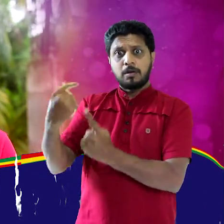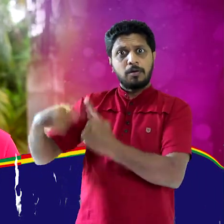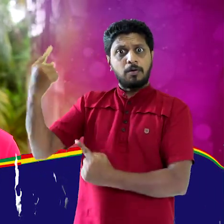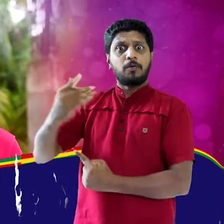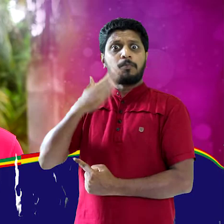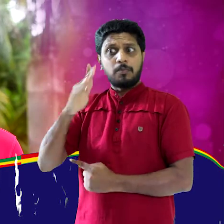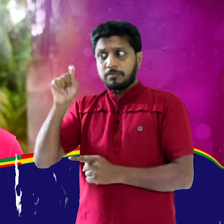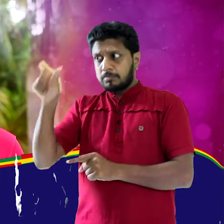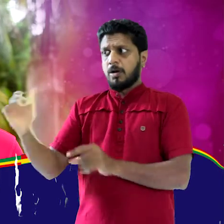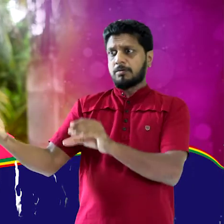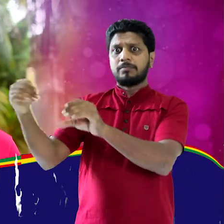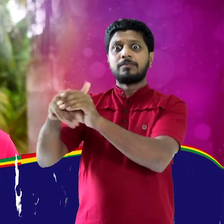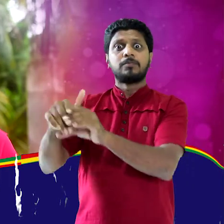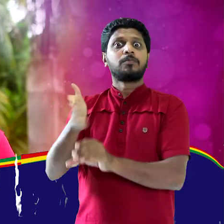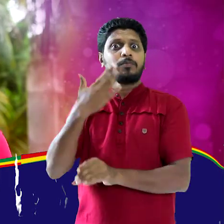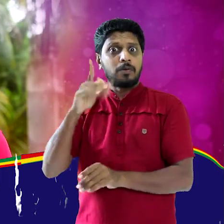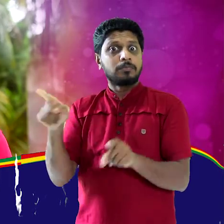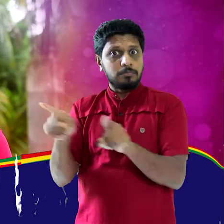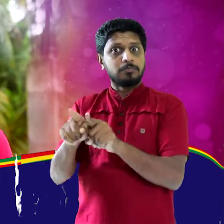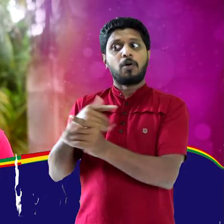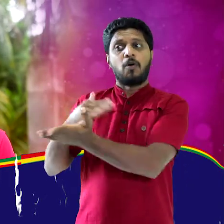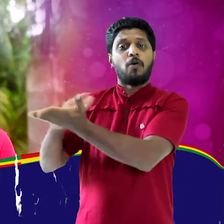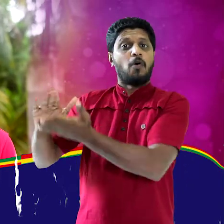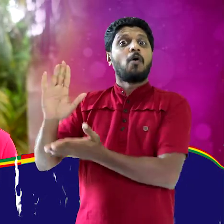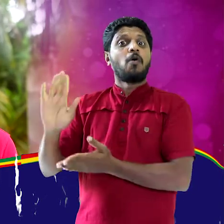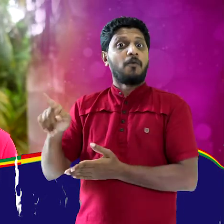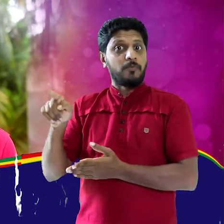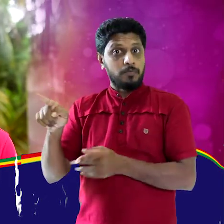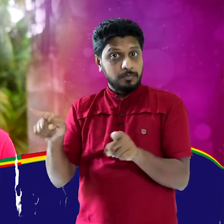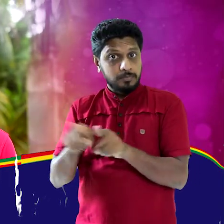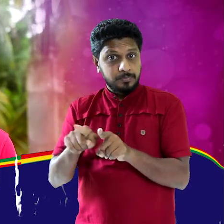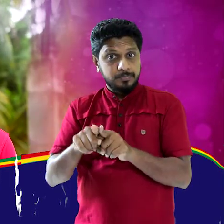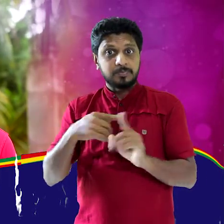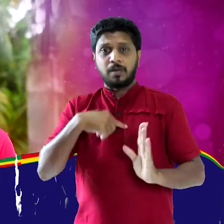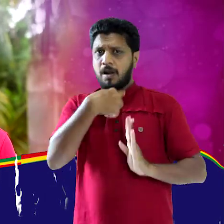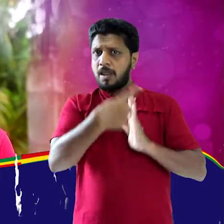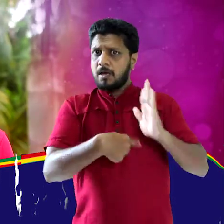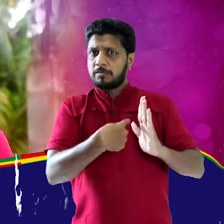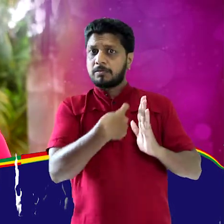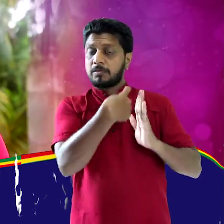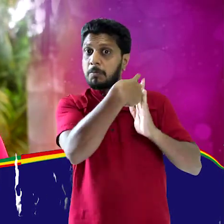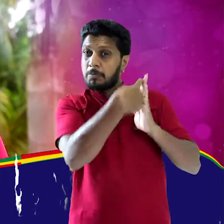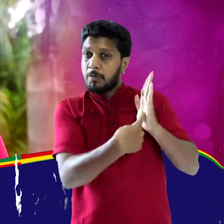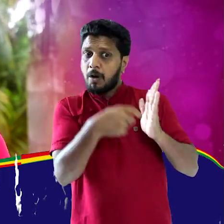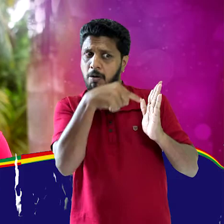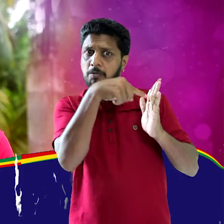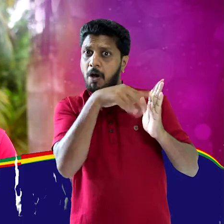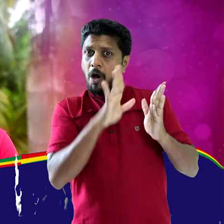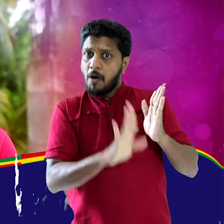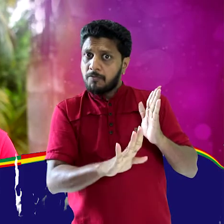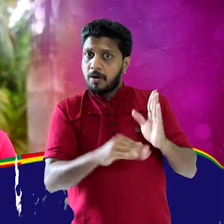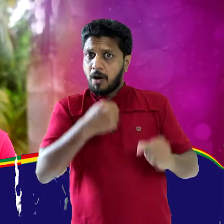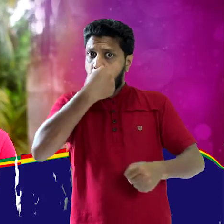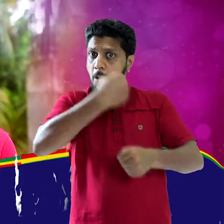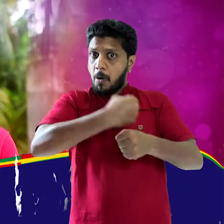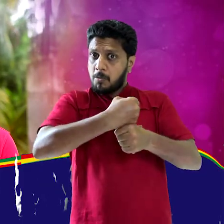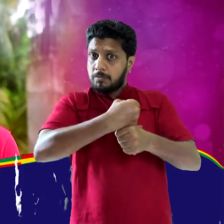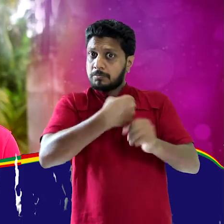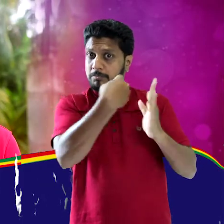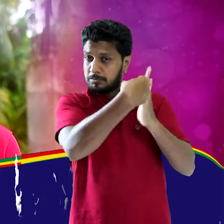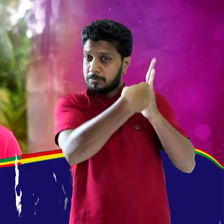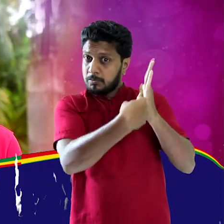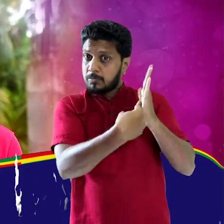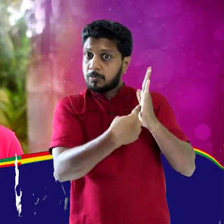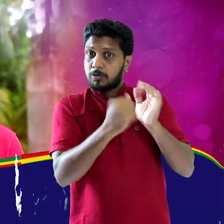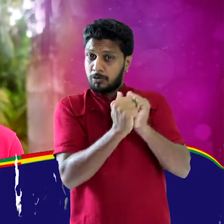සඳහා ඔවුන් දායක කරගන්න ඒ සඳහා අවශ්‍ය මැදිහත් වීම වෙනවා. අපේ රටේ නීතිය තුළ තියෙනවා ආබාධිත පුරවැසියන්ට රාජ්‍ය රැකියාවලින් 3%ක්